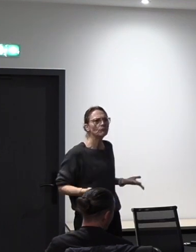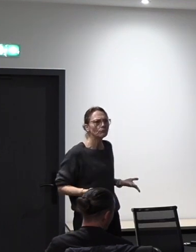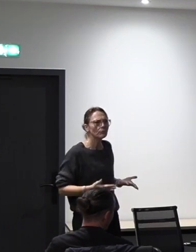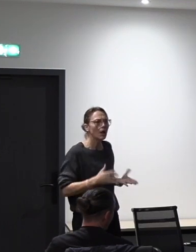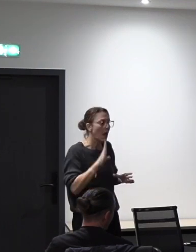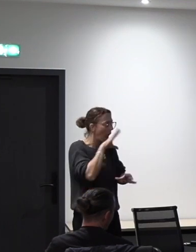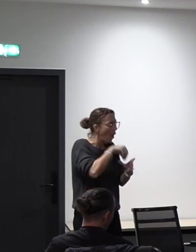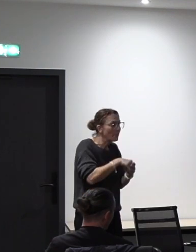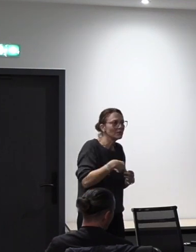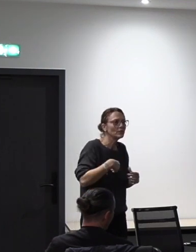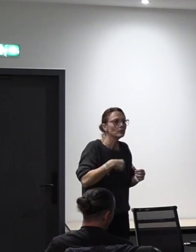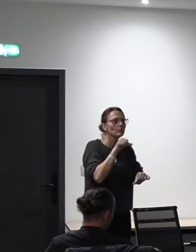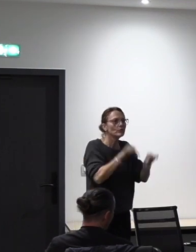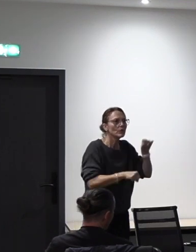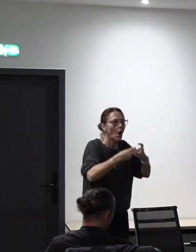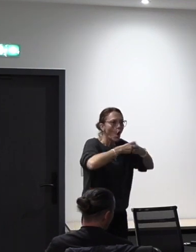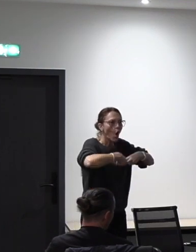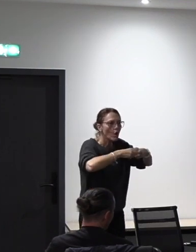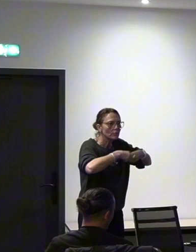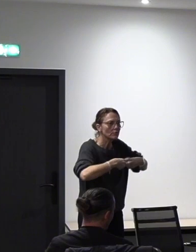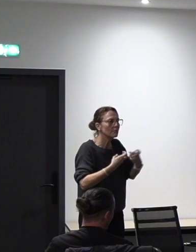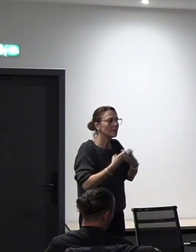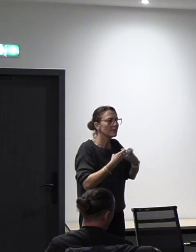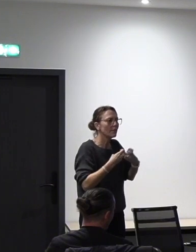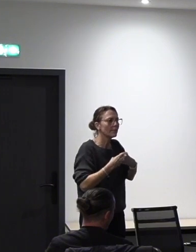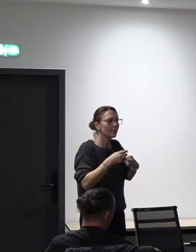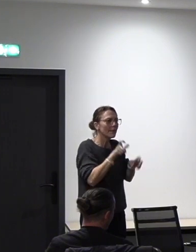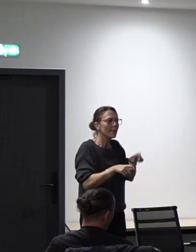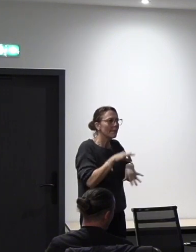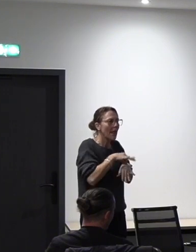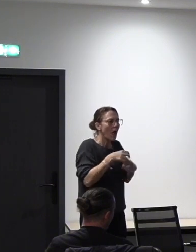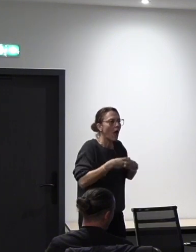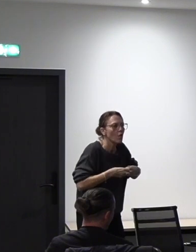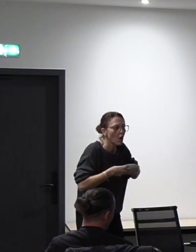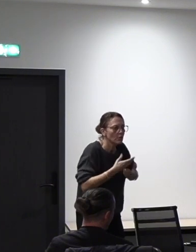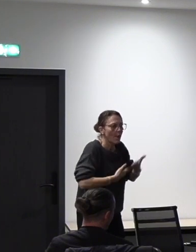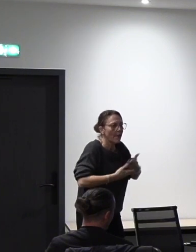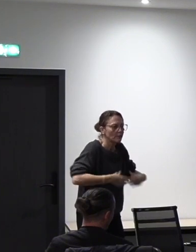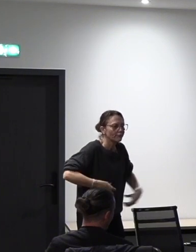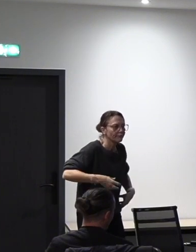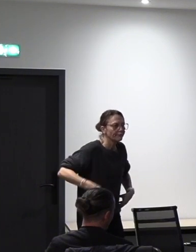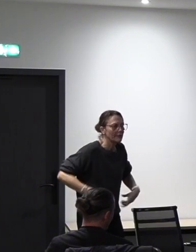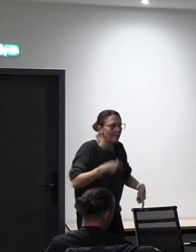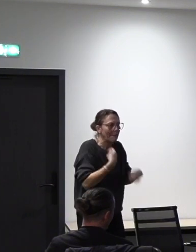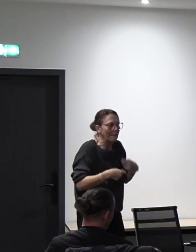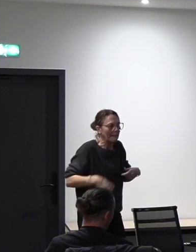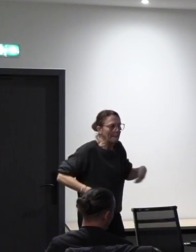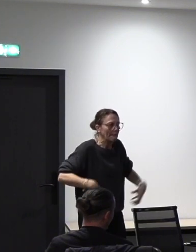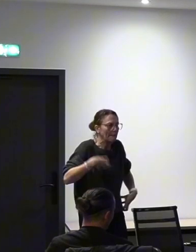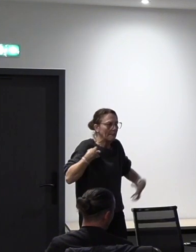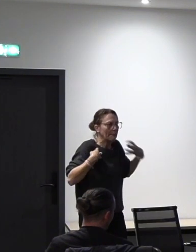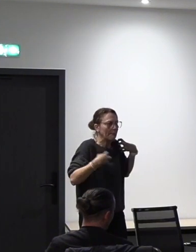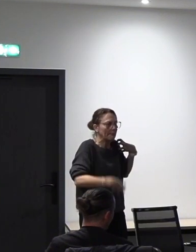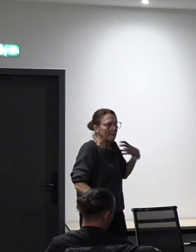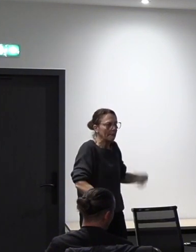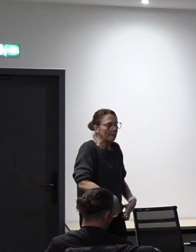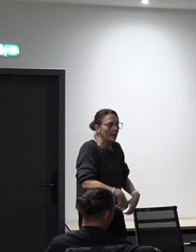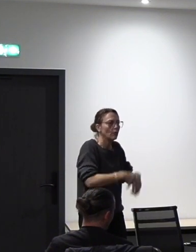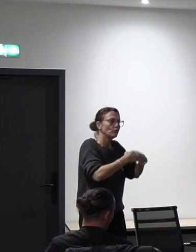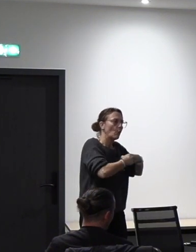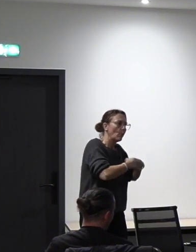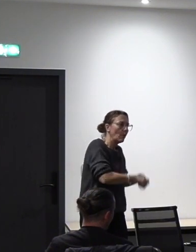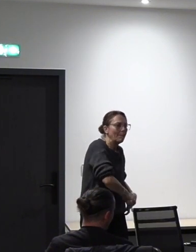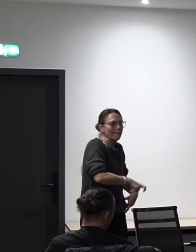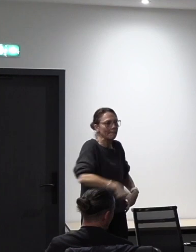Même en orthopédie, on n'a jamais guéri l'arthrose, hein, on met des prothèses. Mais les gens, ils sont toujours arthrosiques. D'ailleurs, après, on leur opère l'autre genou, l'autre